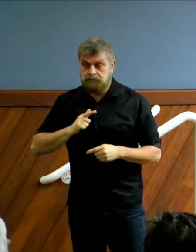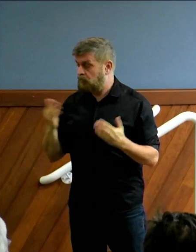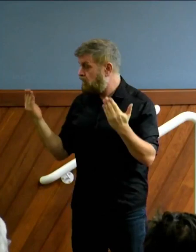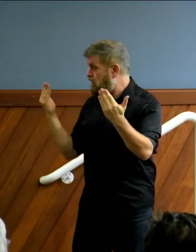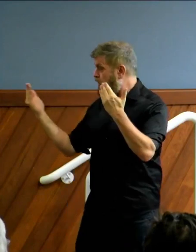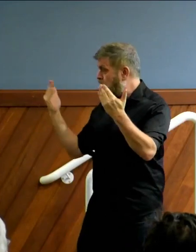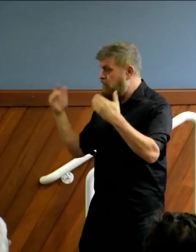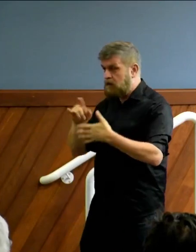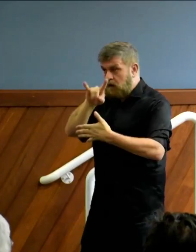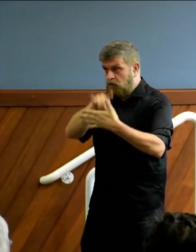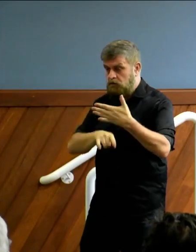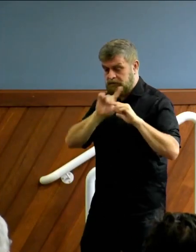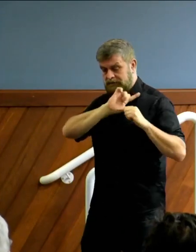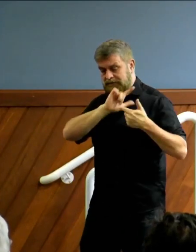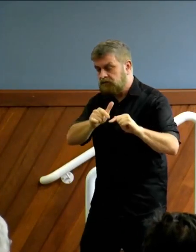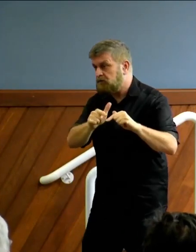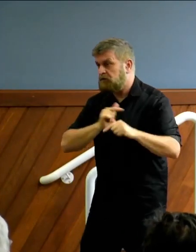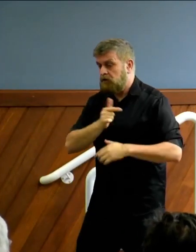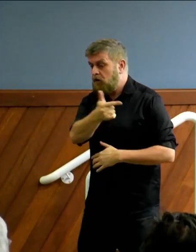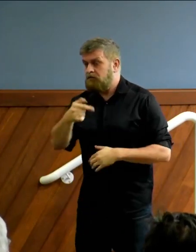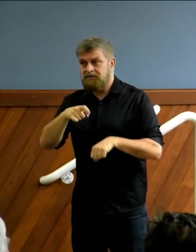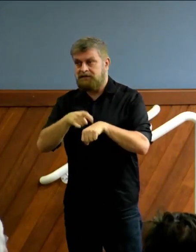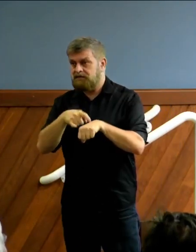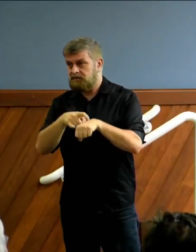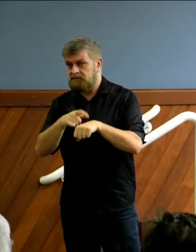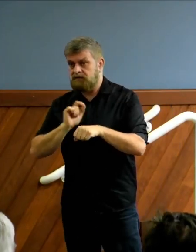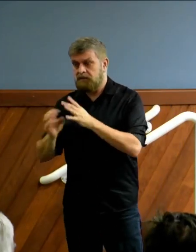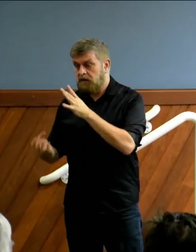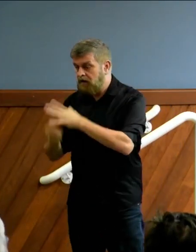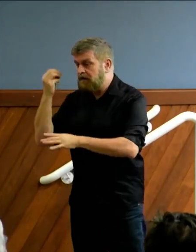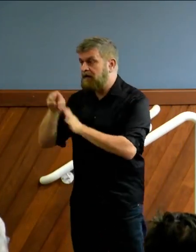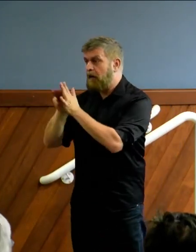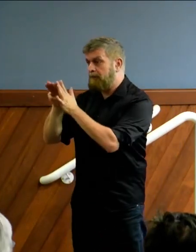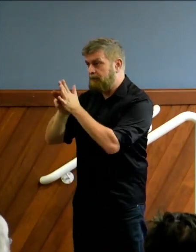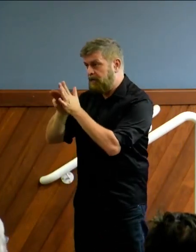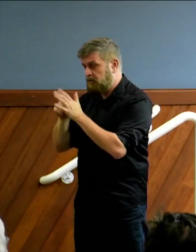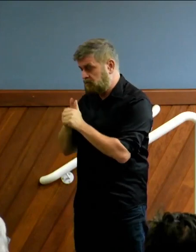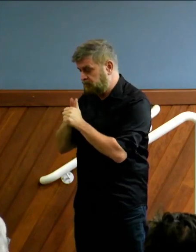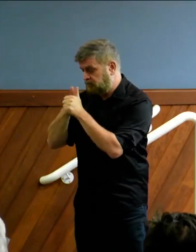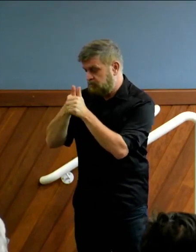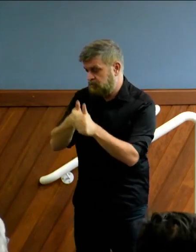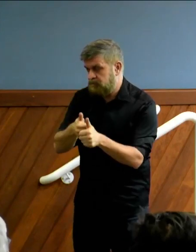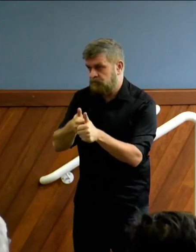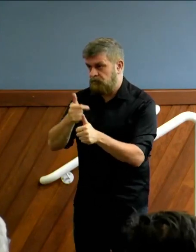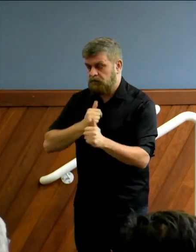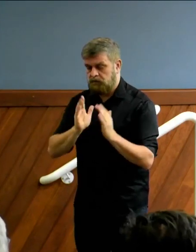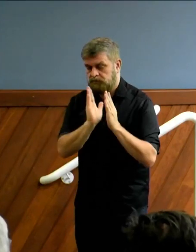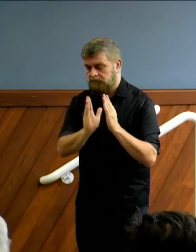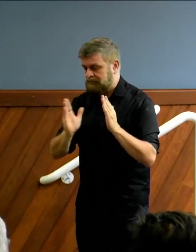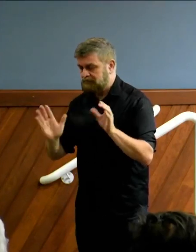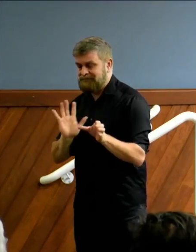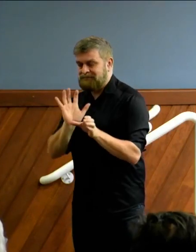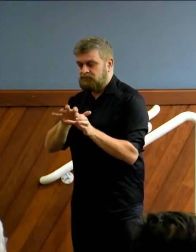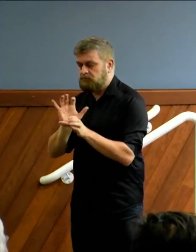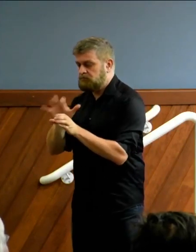comparar até com o seu documento analógico, você não tem esse tempo. Então, criar métodos de acompanhar as cadeias de